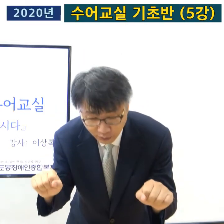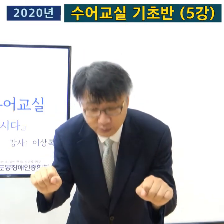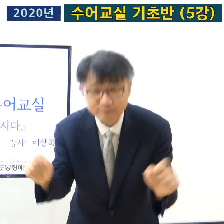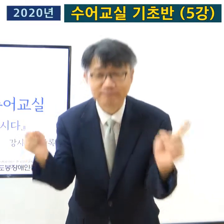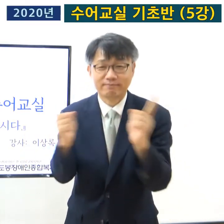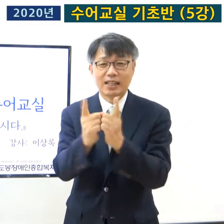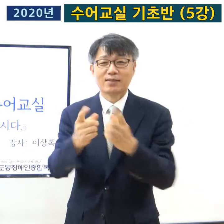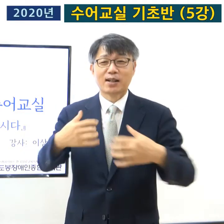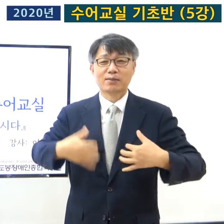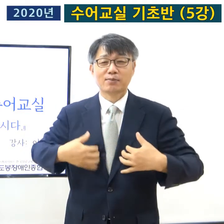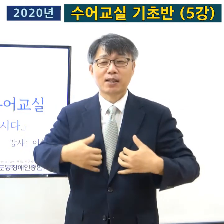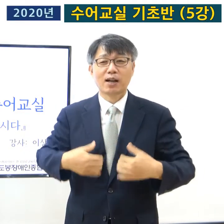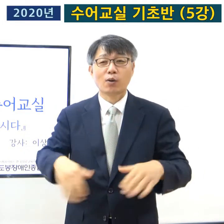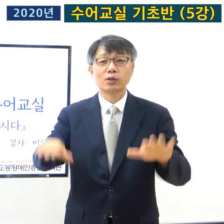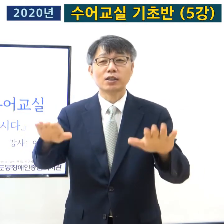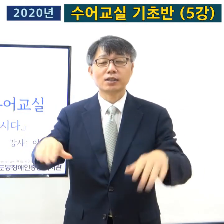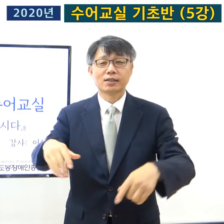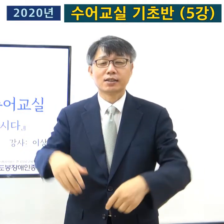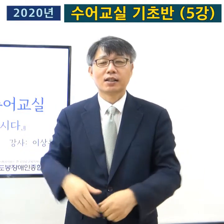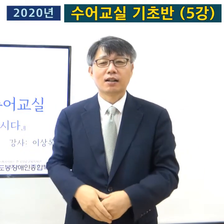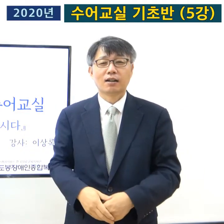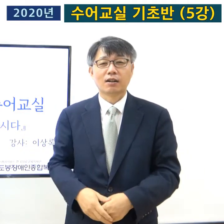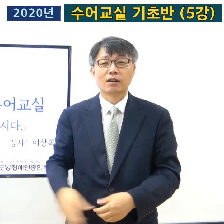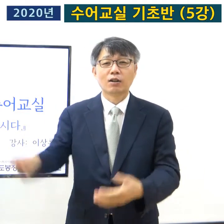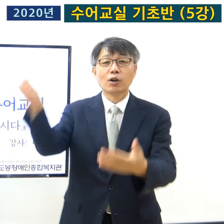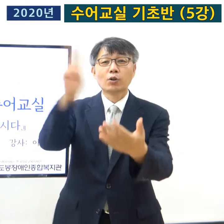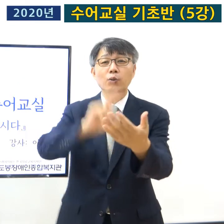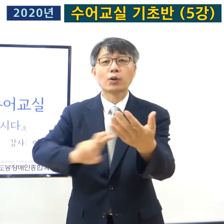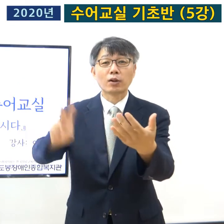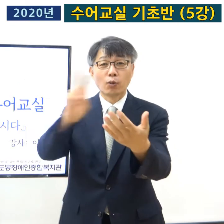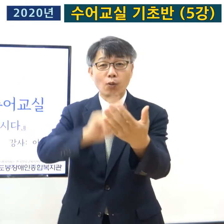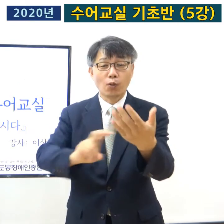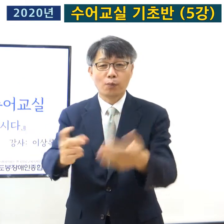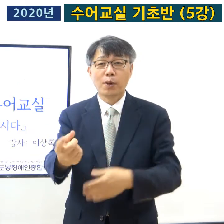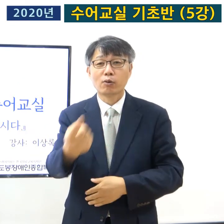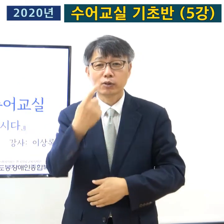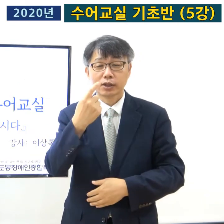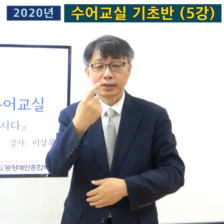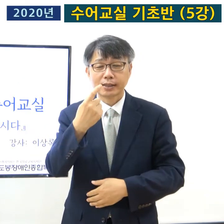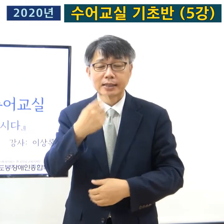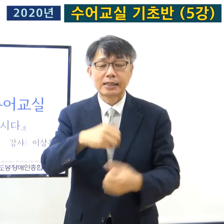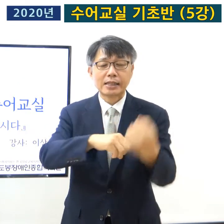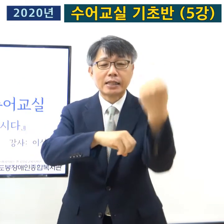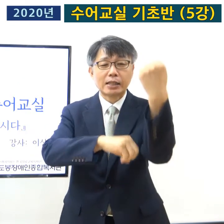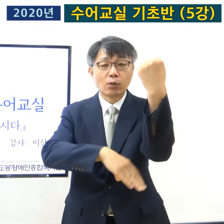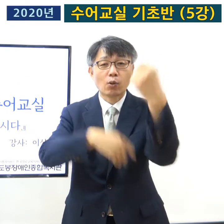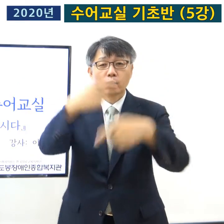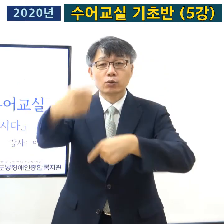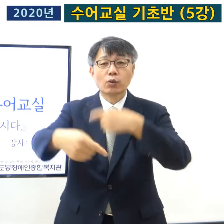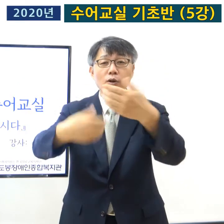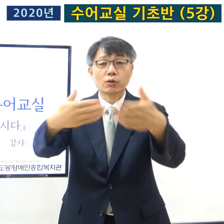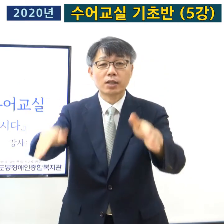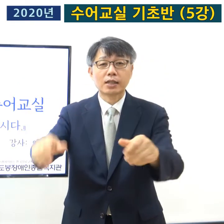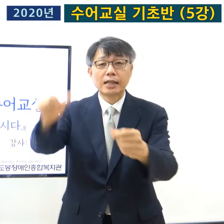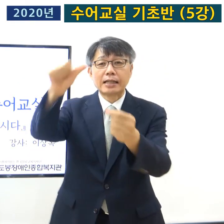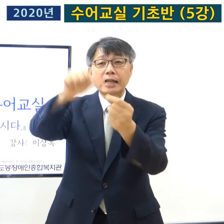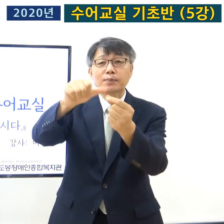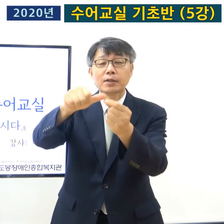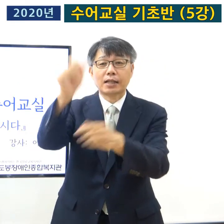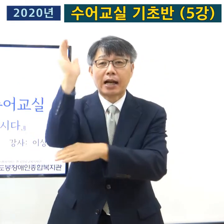안녕하세요. 만나서 반갑습니다. 오늘 노래로 배우는 기초 수어 교실 5번째